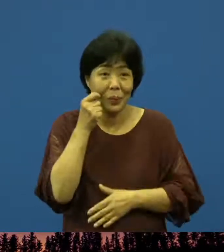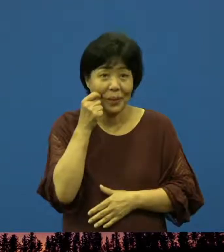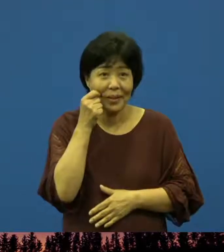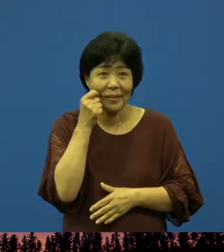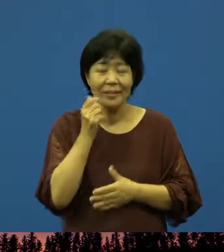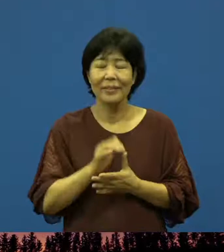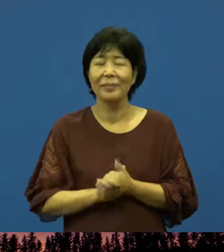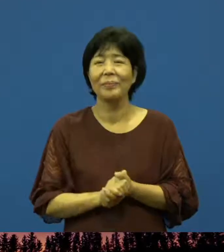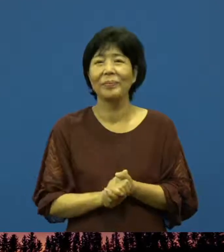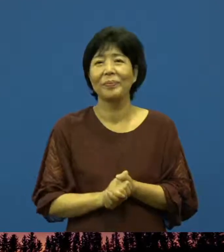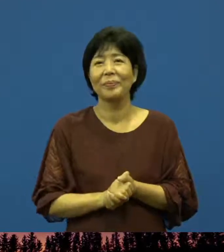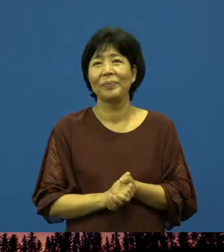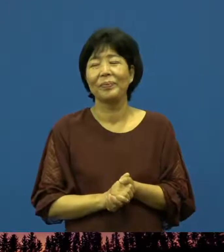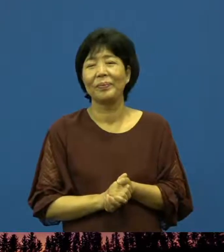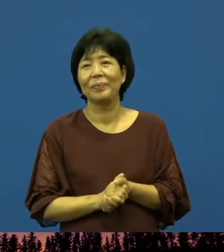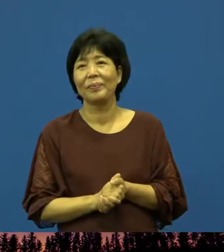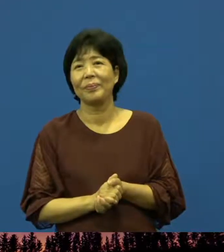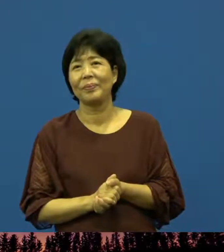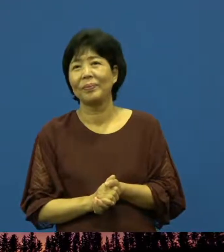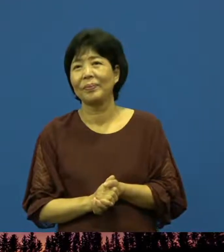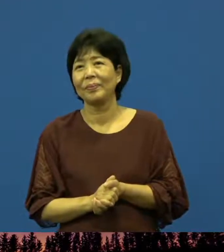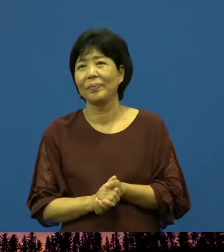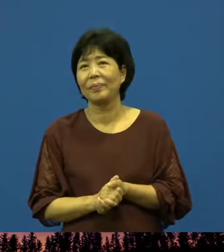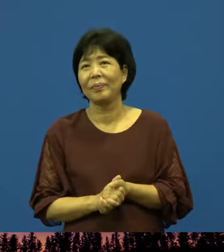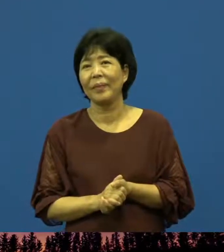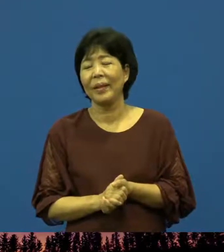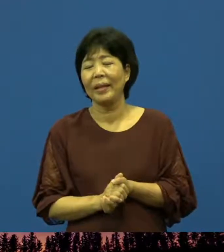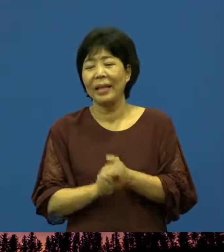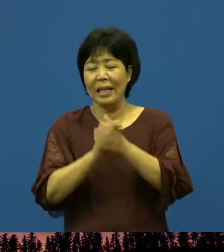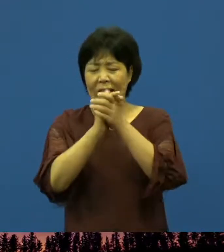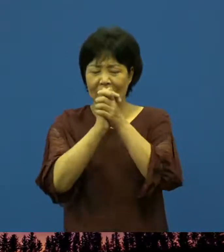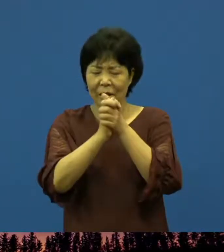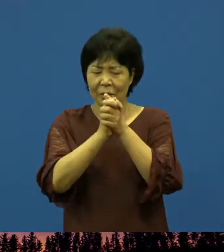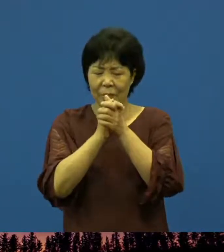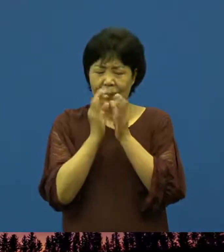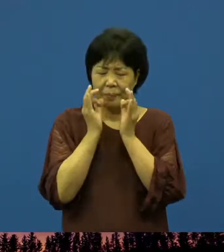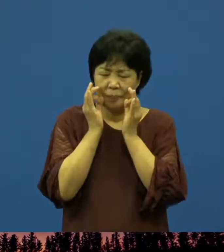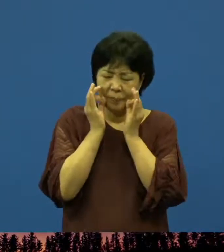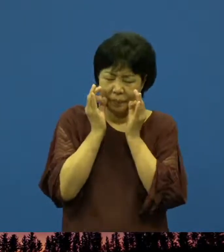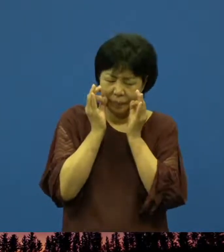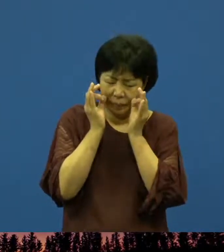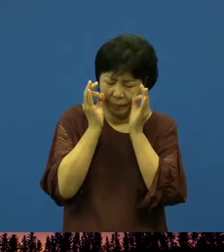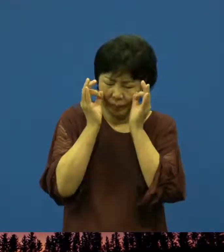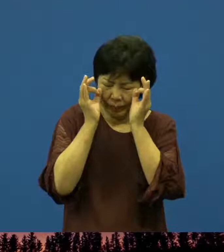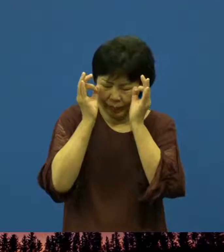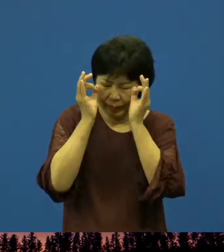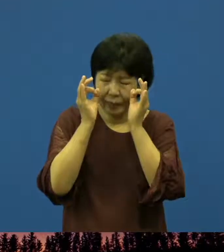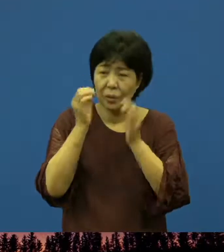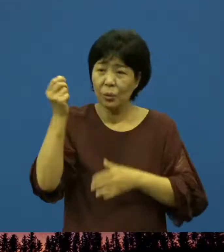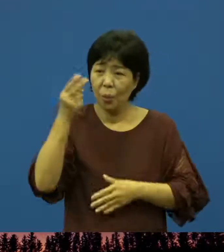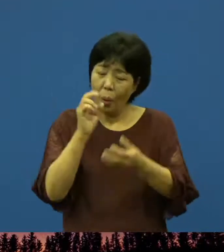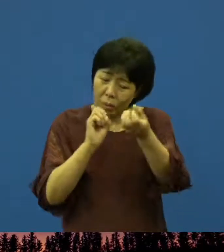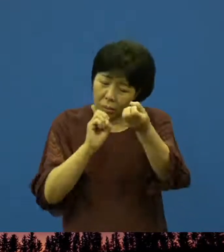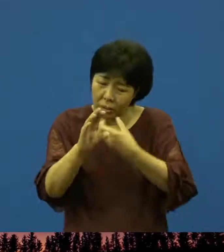경험들이 쌓여져 가고 있습니다. 여러분, 기도에 열심을 다하고 기도에 응답을 받는 것은 중요한 경험입니다. 기도의 경험도